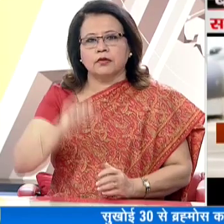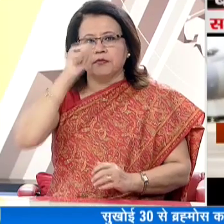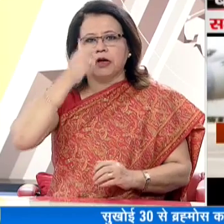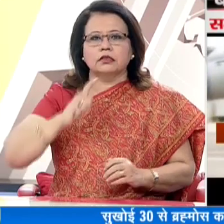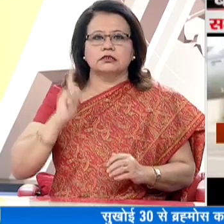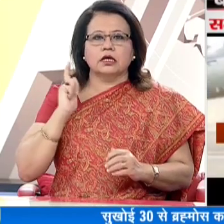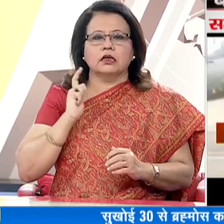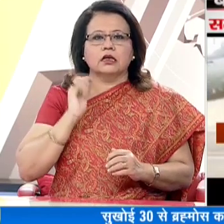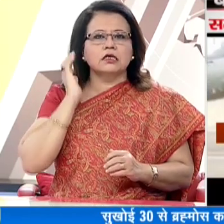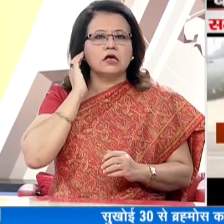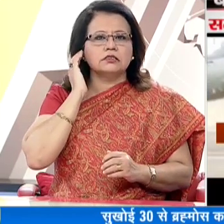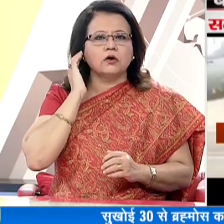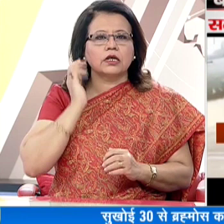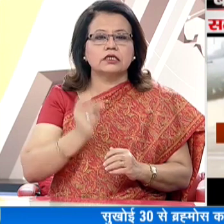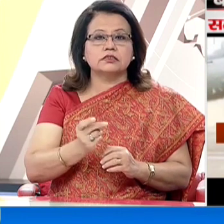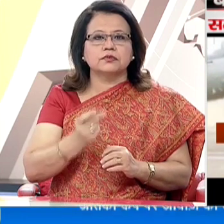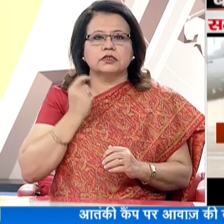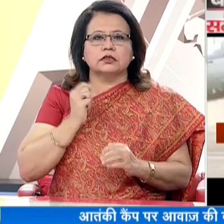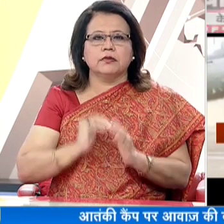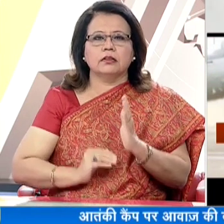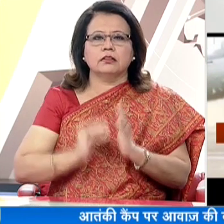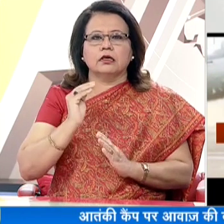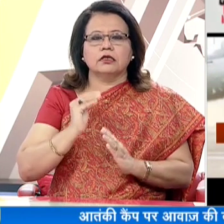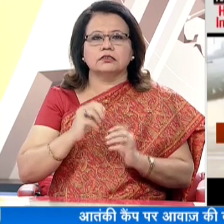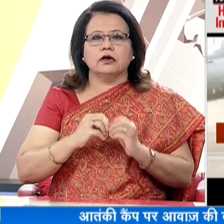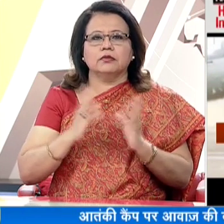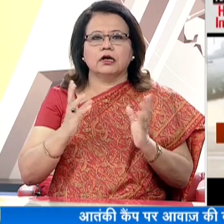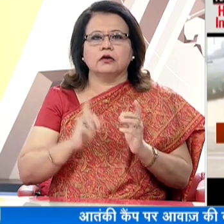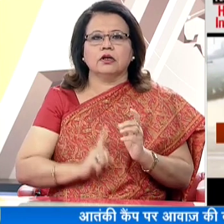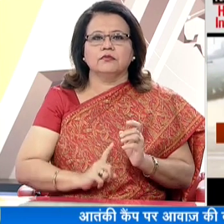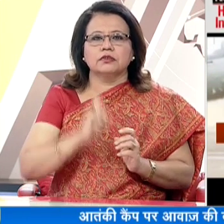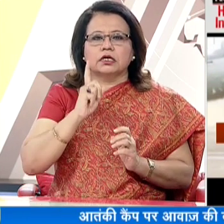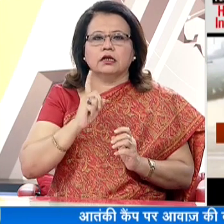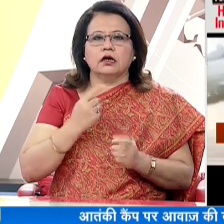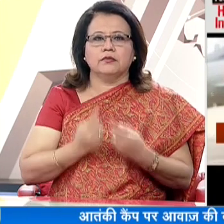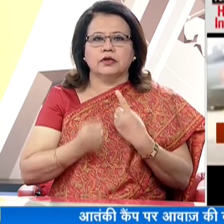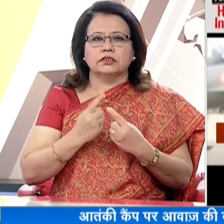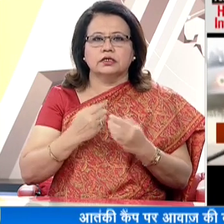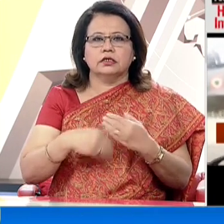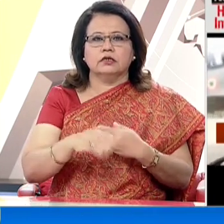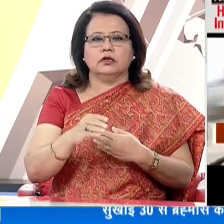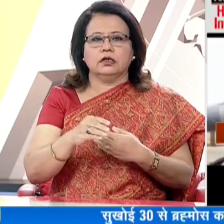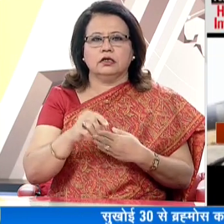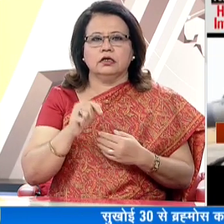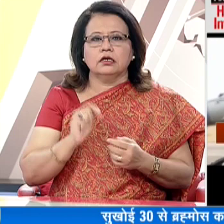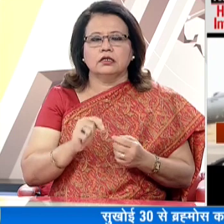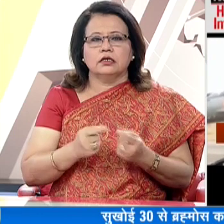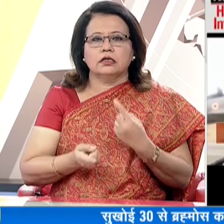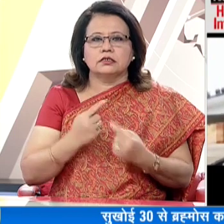भारतीय सेना साउंड की स्पीड से भी तेज हमला करने वाले मिसाइल का परीक्षण करने वाली है। यह